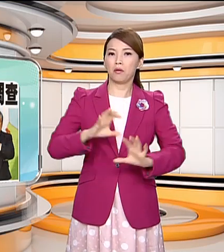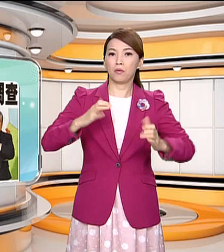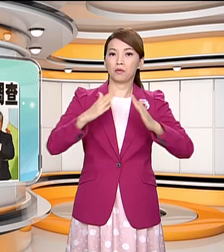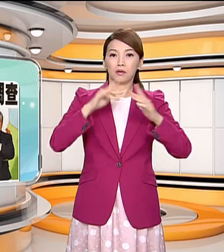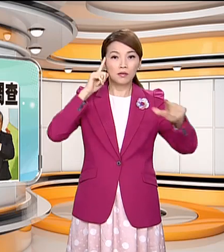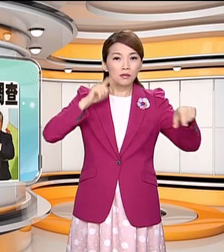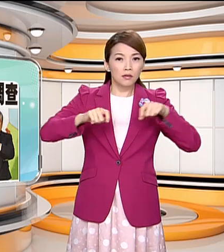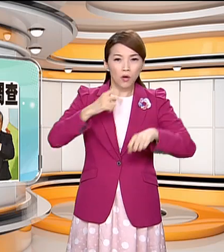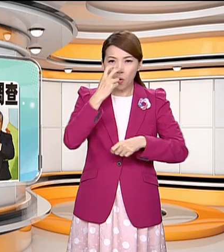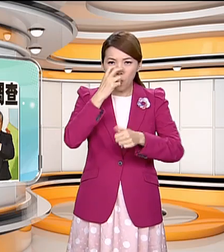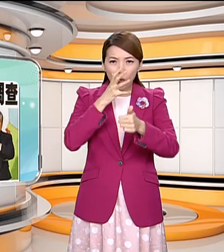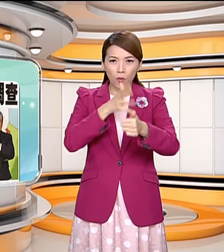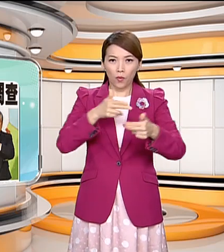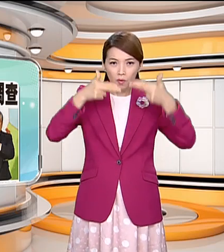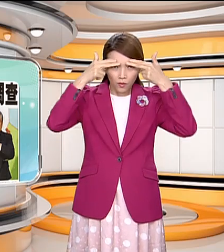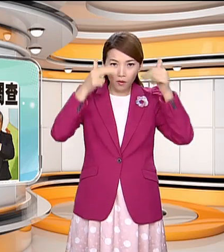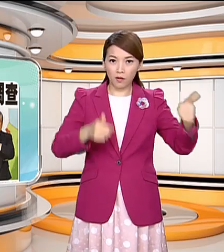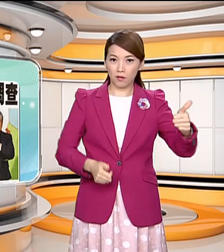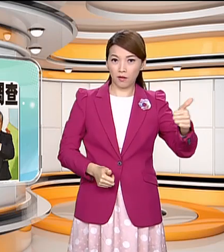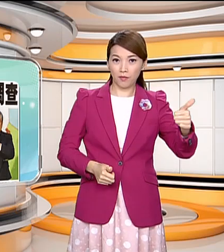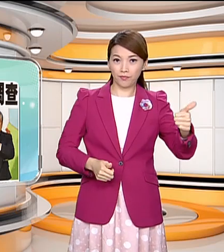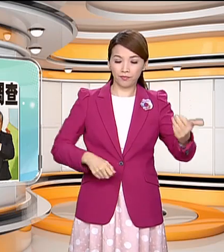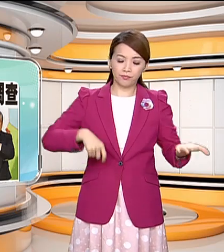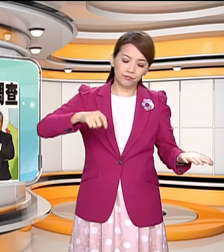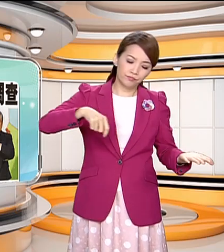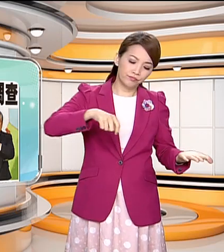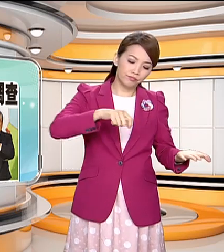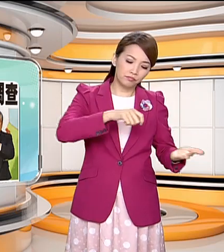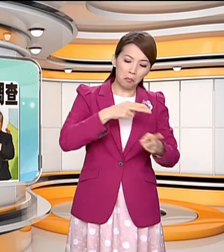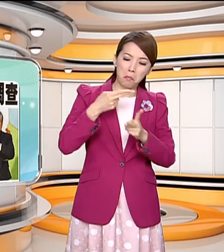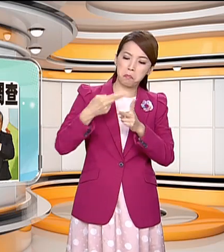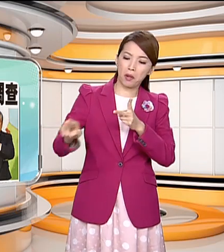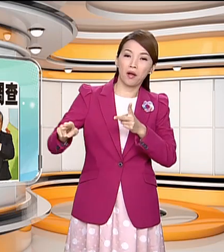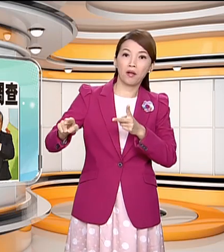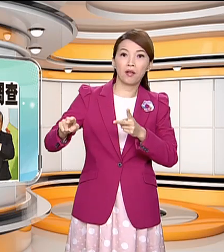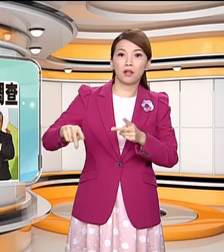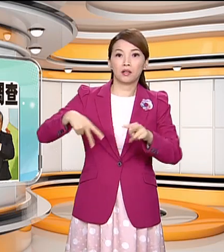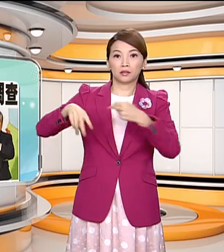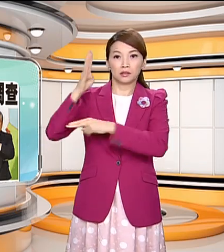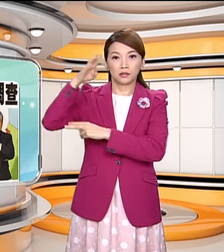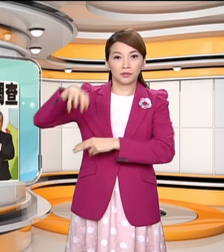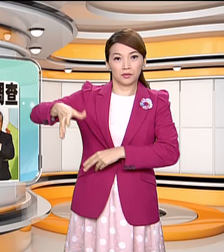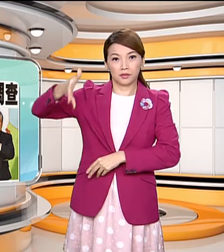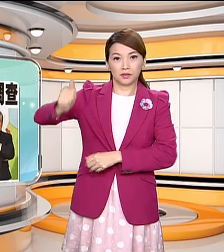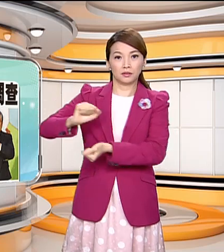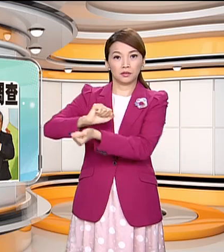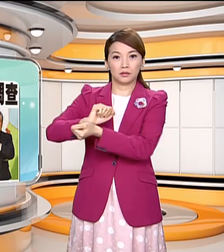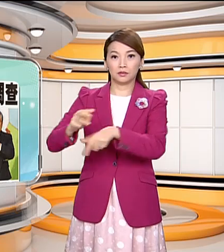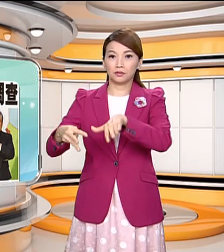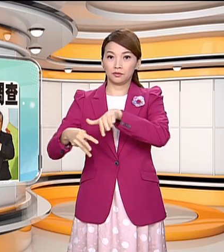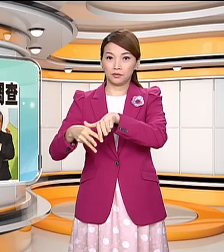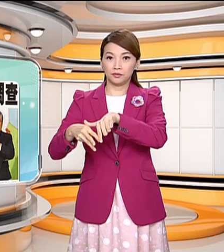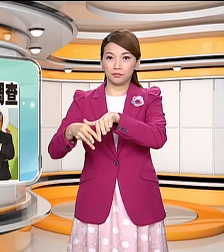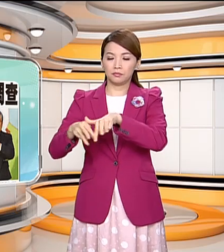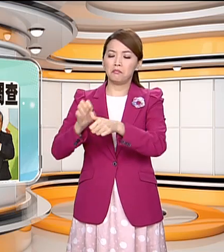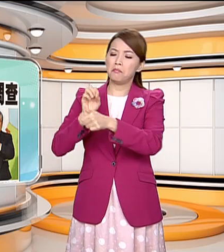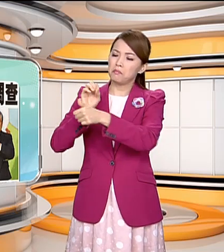义写信给行政院长林权，建议请台电公开电力数